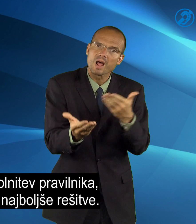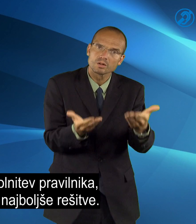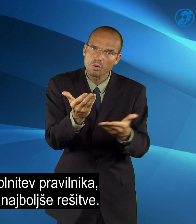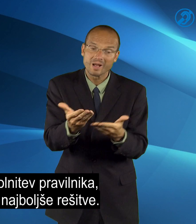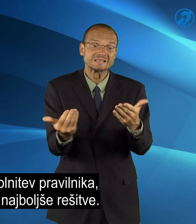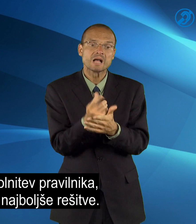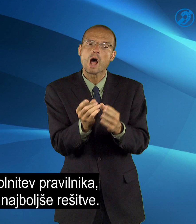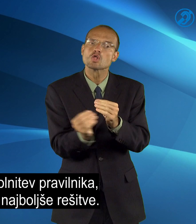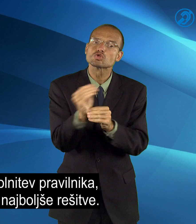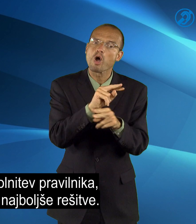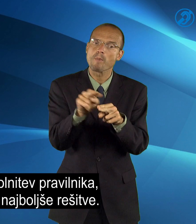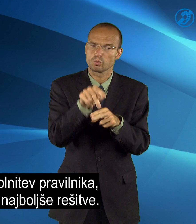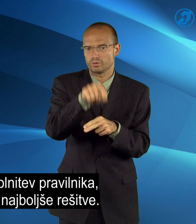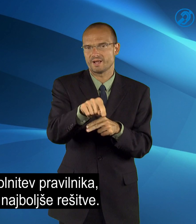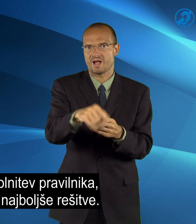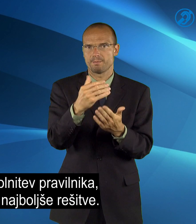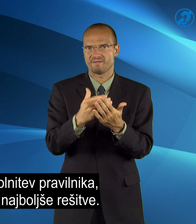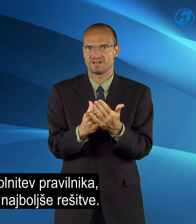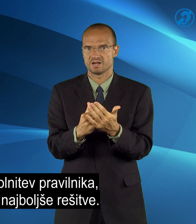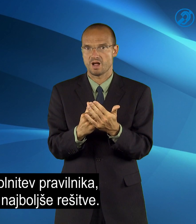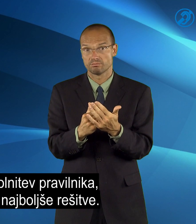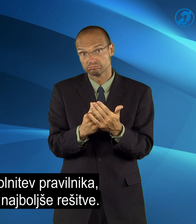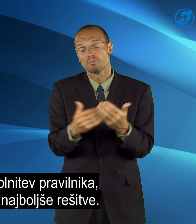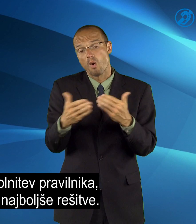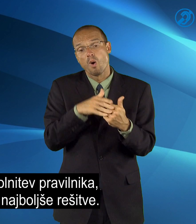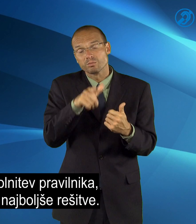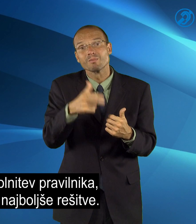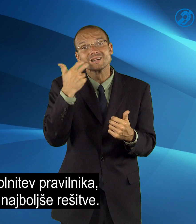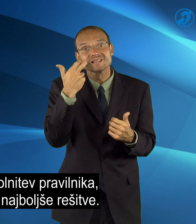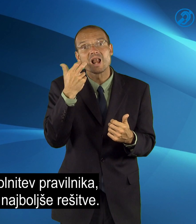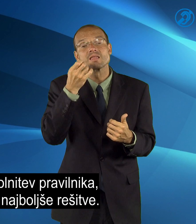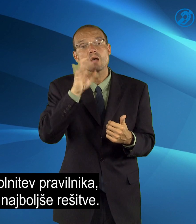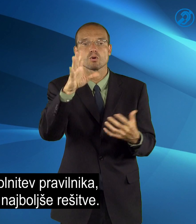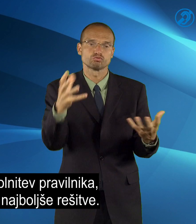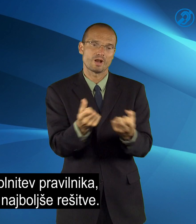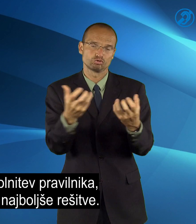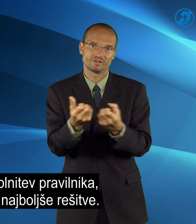predloge za dopolnitev pravilnika, ob tem pa iskala najboljše rešitve.